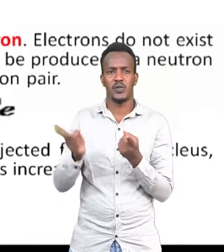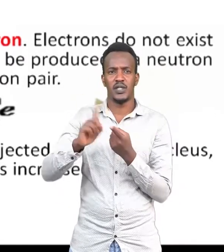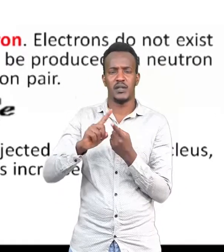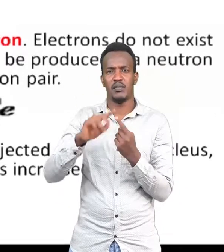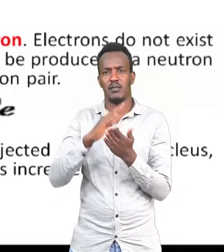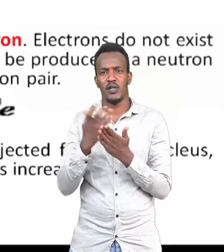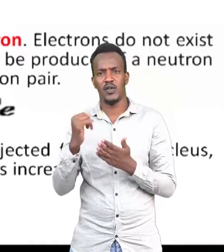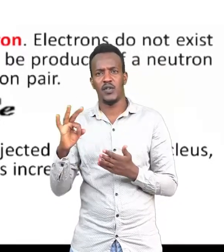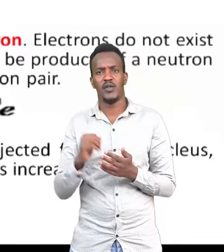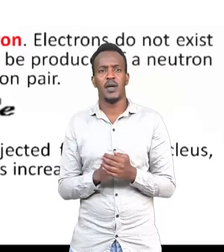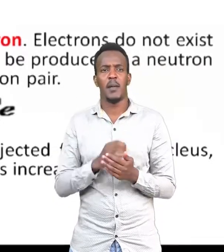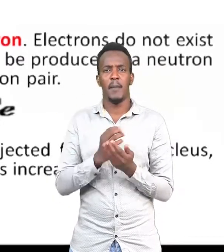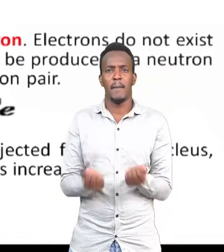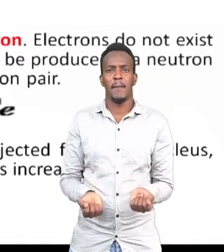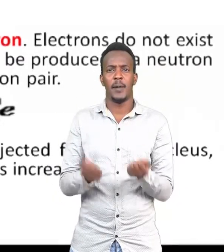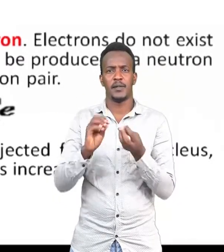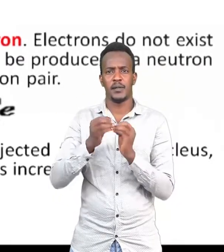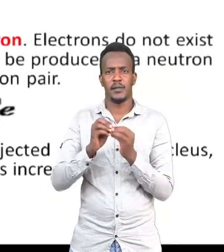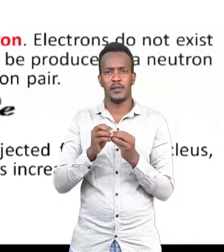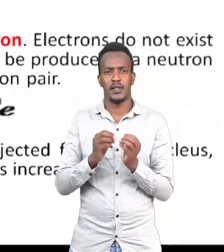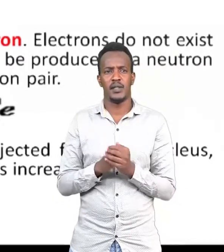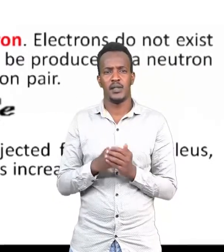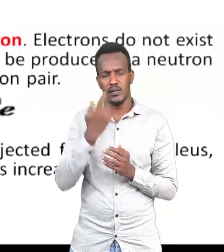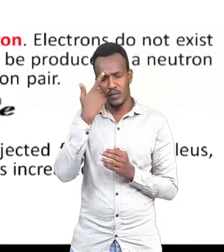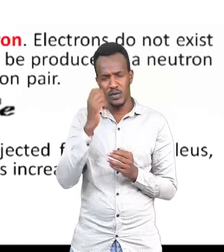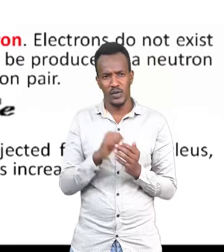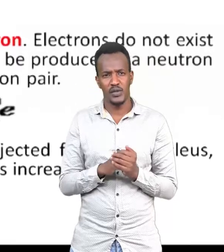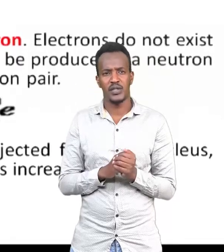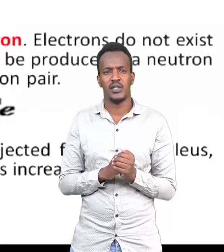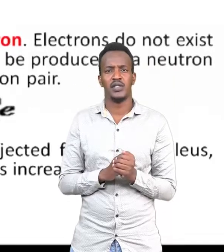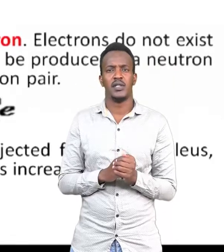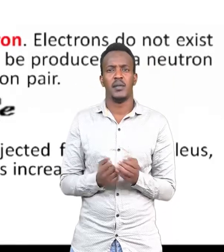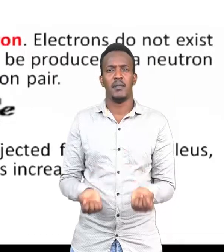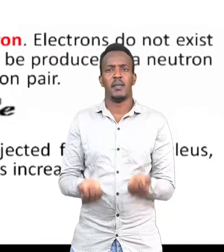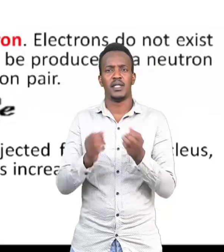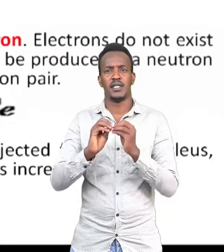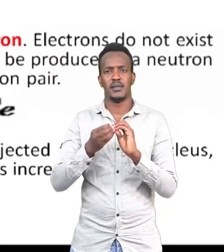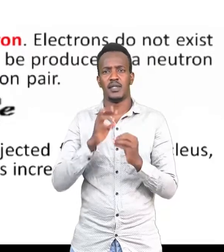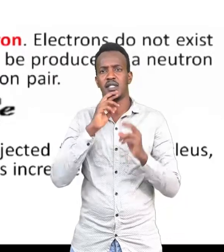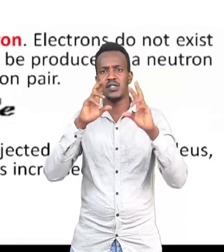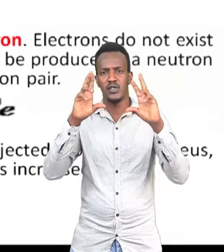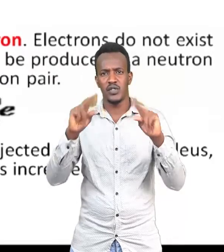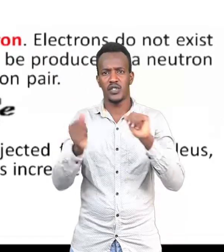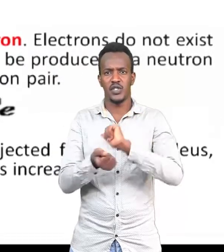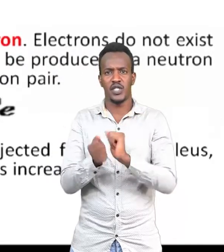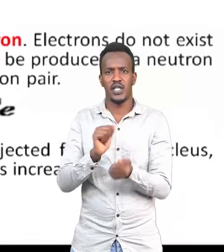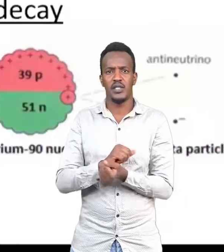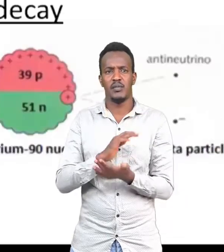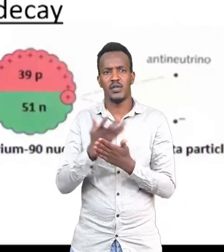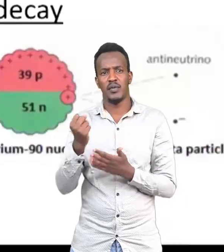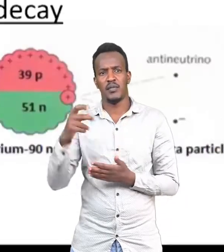iyada mass numberka waayo waxaynu soo nidhay waxa weeyaan iyada mass numberku isma bedelo marka la joogo qaybta beta